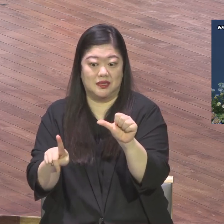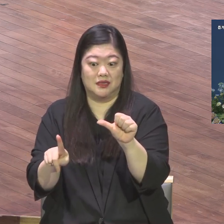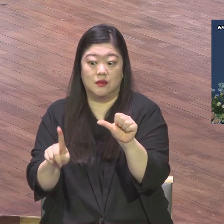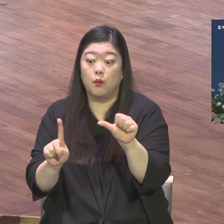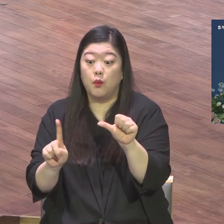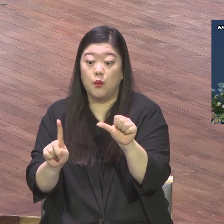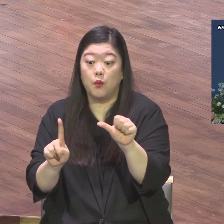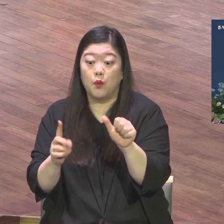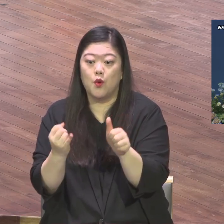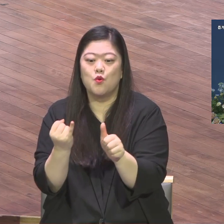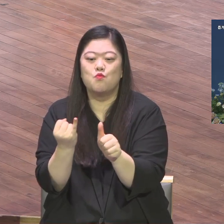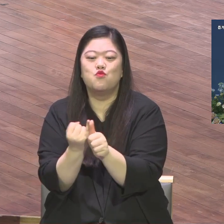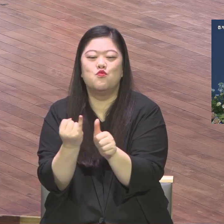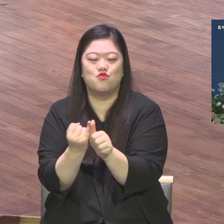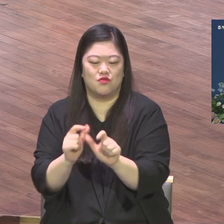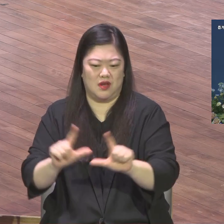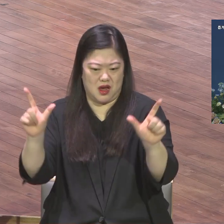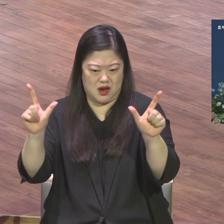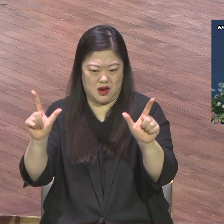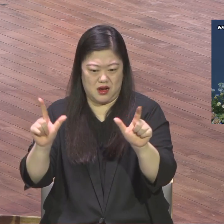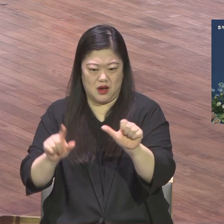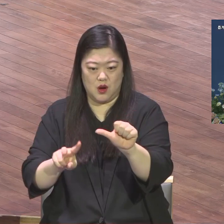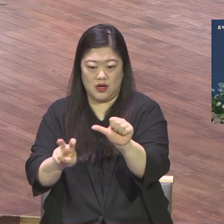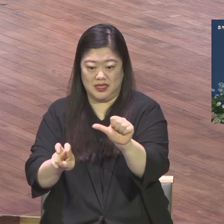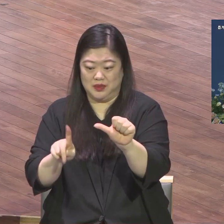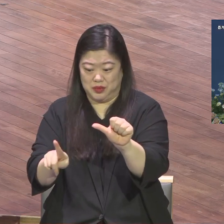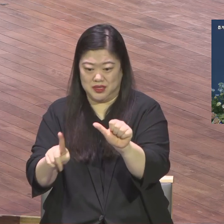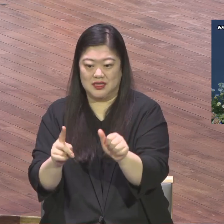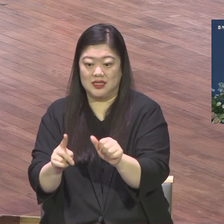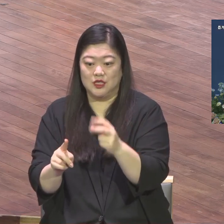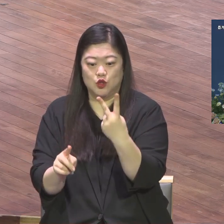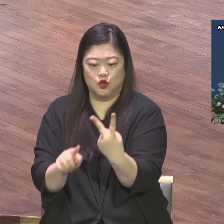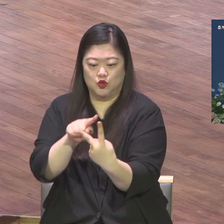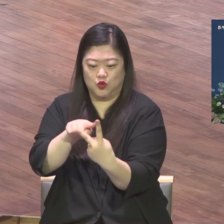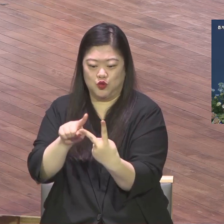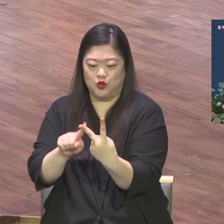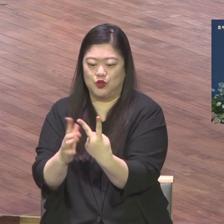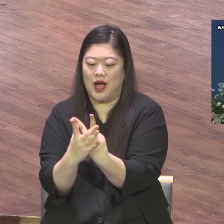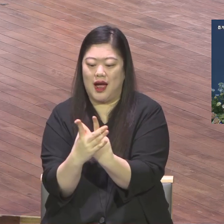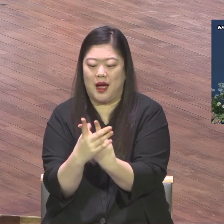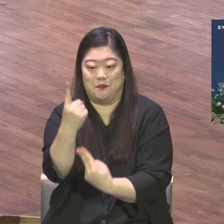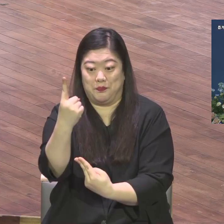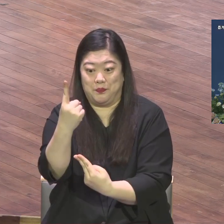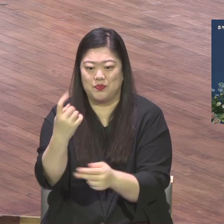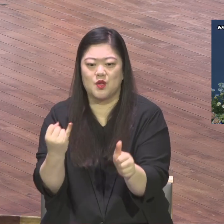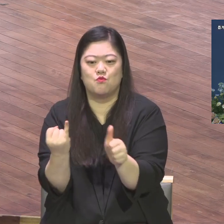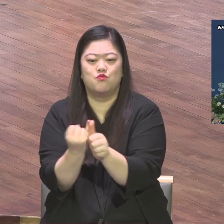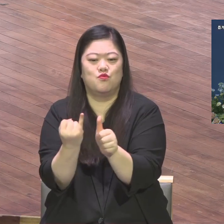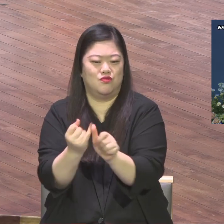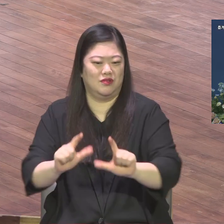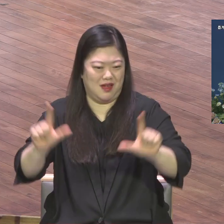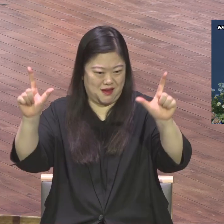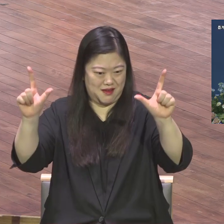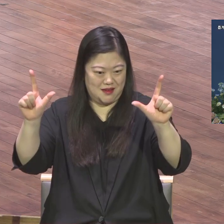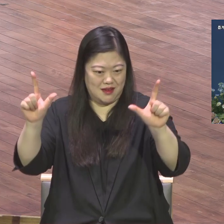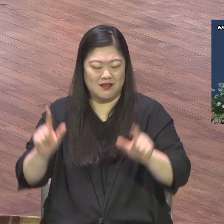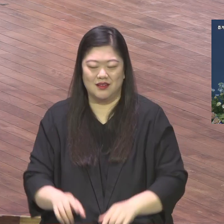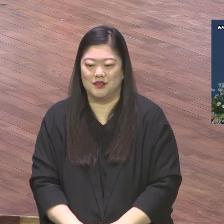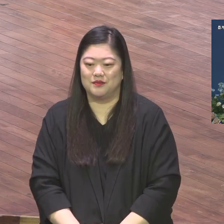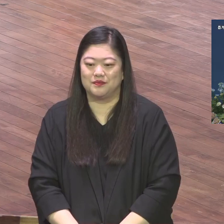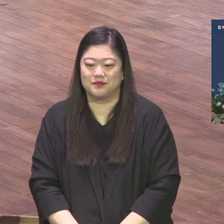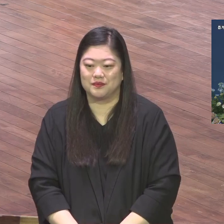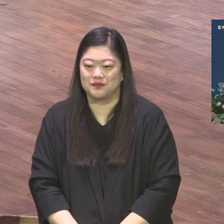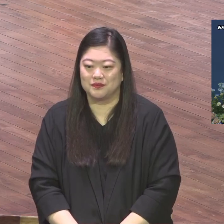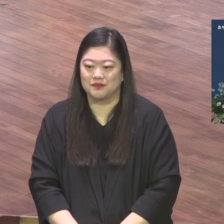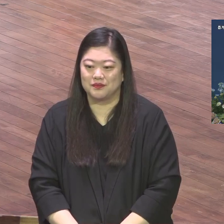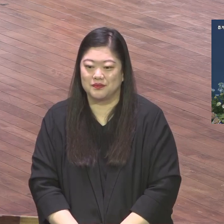그랬죠. 부부의 날. 그래서 5월을 가정의 달이라. 사실 가정은요 교회와